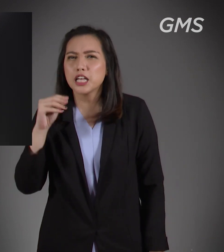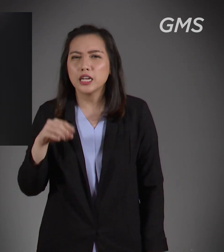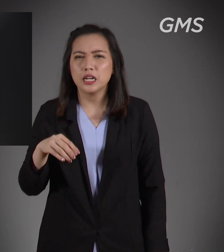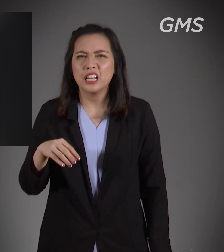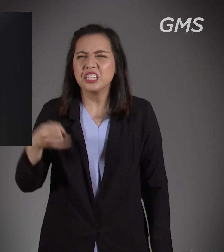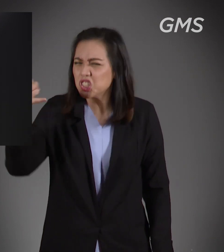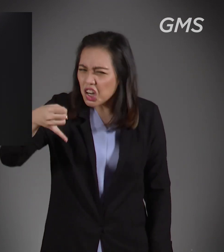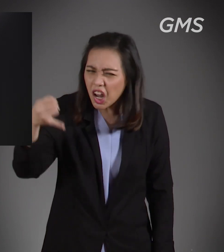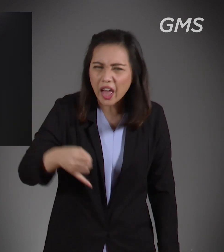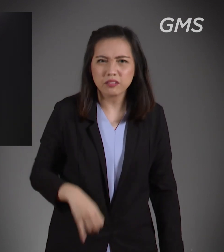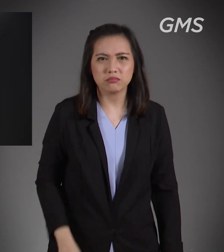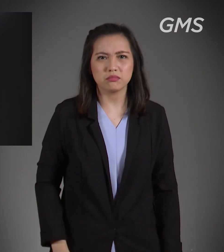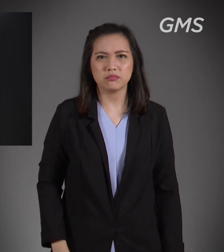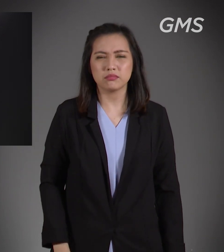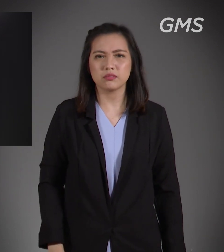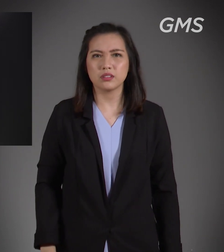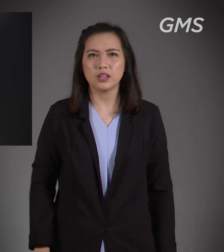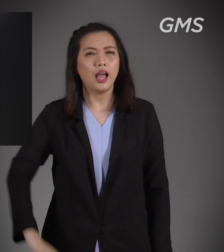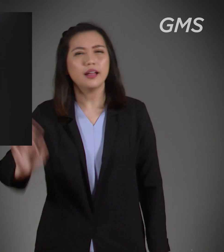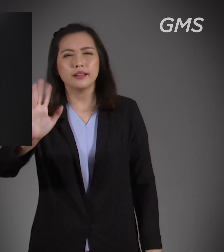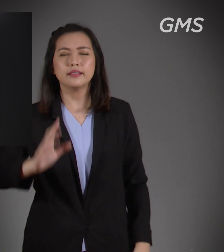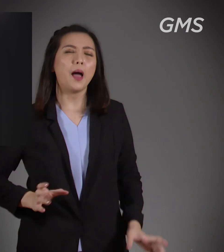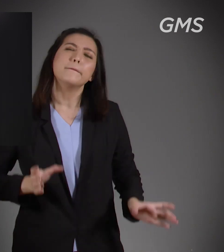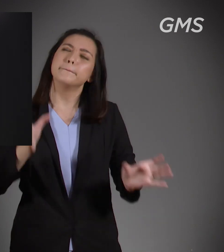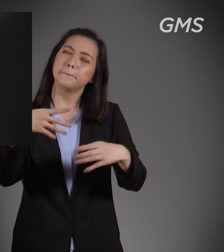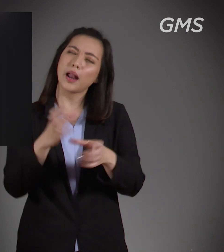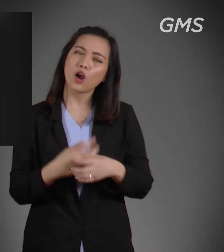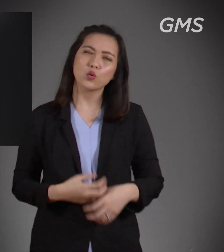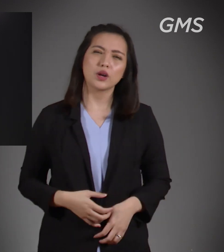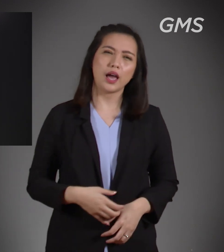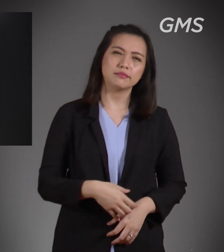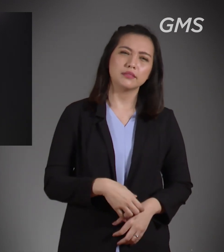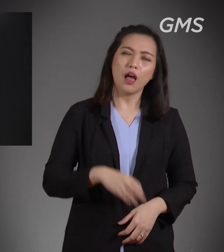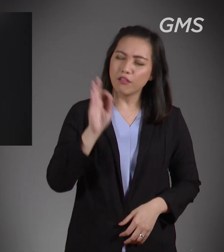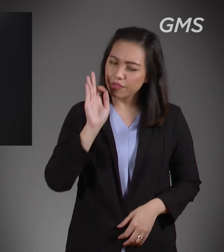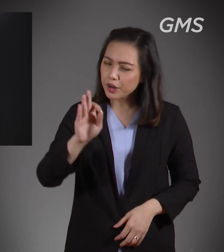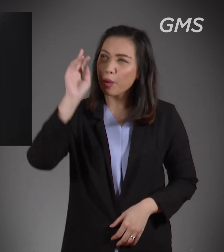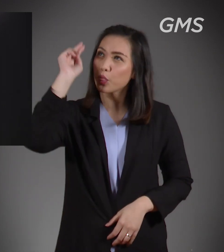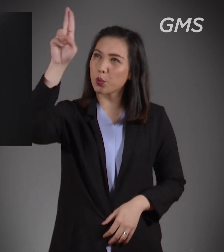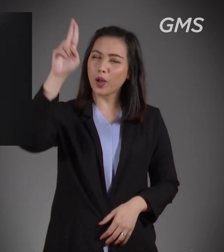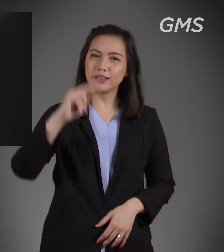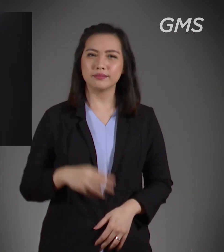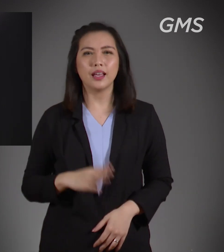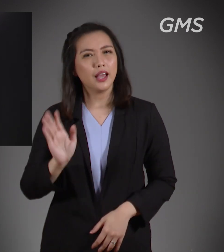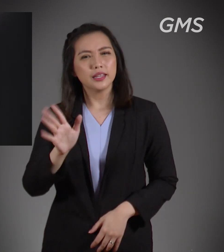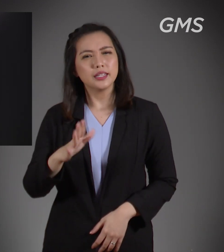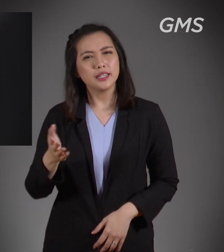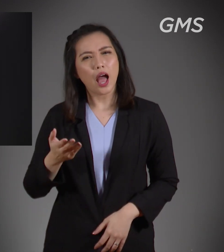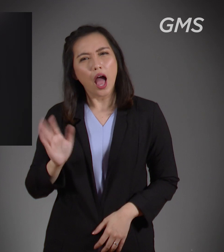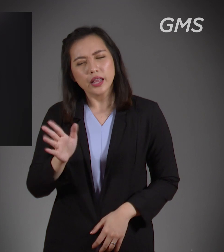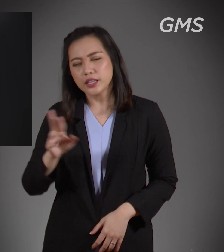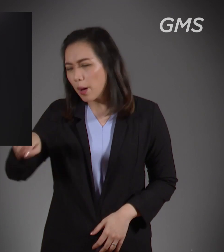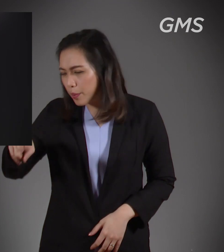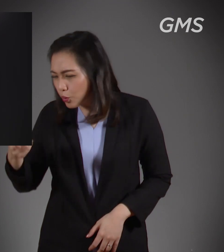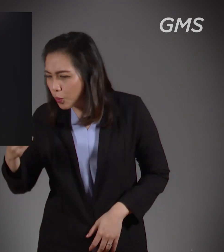Dia gak pernah menerapkan. Gak sampai aplikasi atau resolusi di akhir tahun nih, saya mau tahun depan, saya mau begini. Dia catat